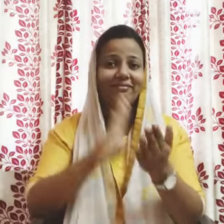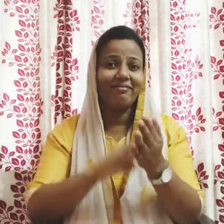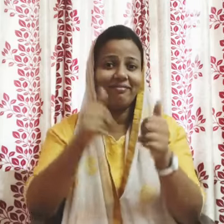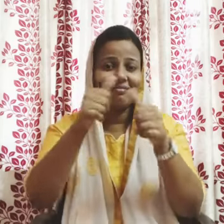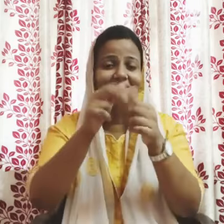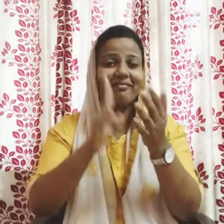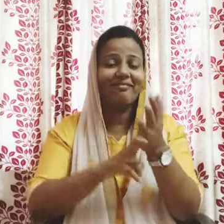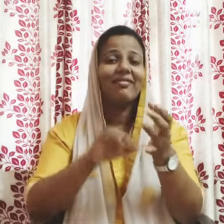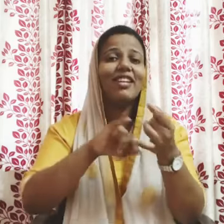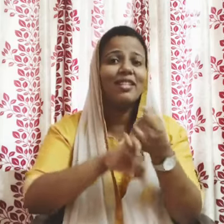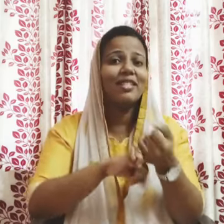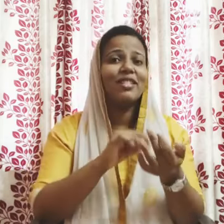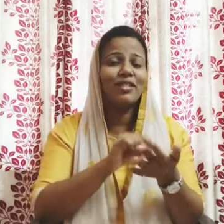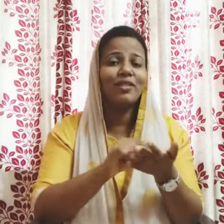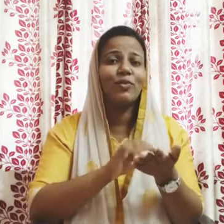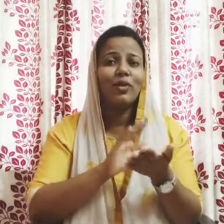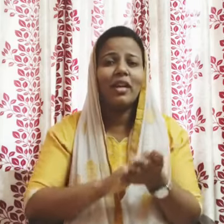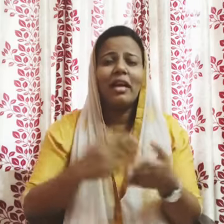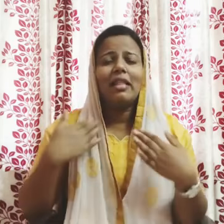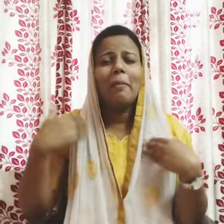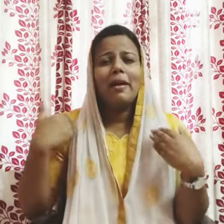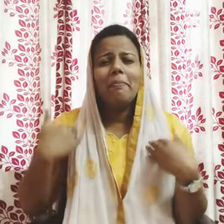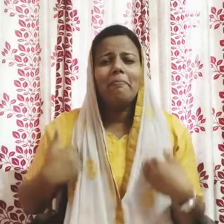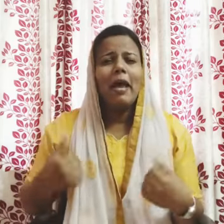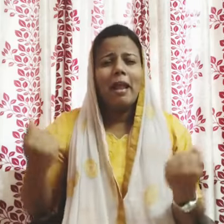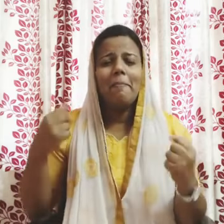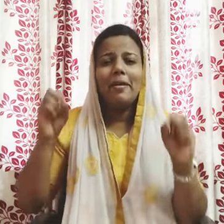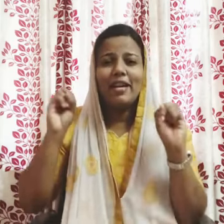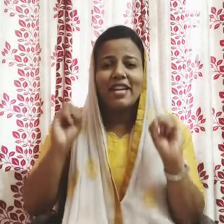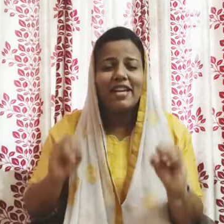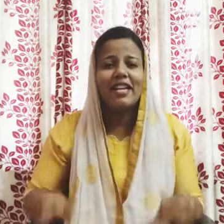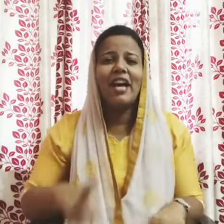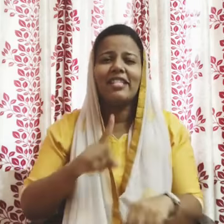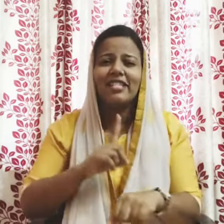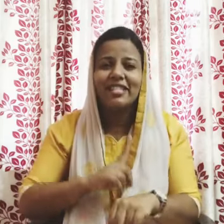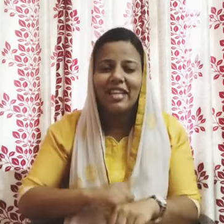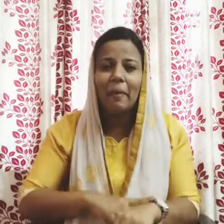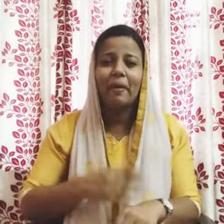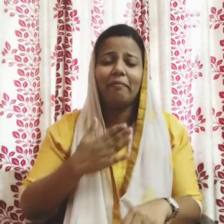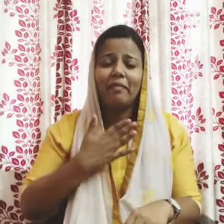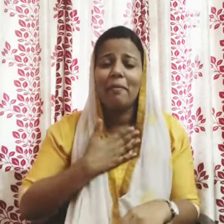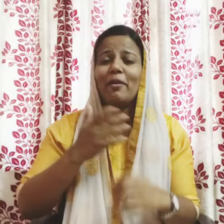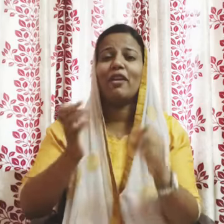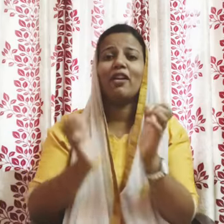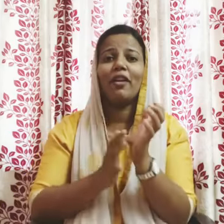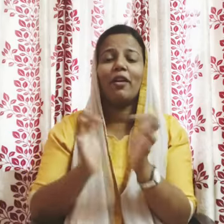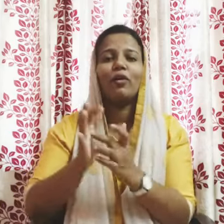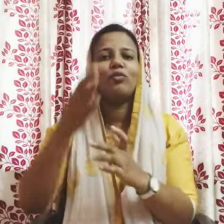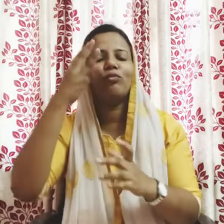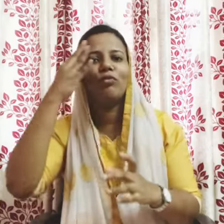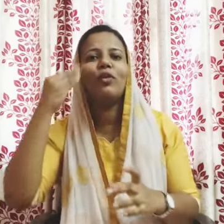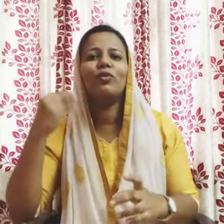നമ്മൾ വായിച്ചു. അതായത് നമ്മൾ ബലഹീനരായിരിക്കുമ്പോൾ തന്നെ നമുക്ക് വേണ്ടി യേശുക്രിസ്തു